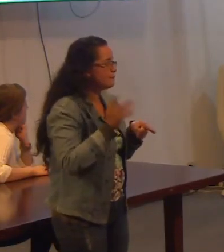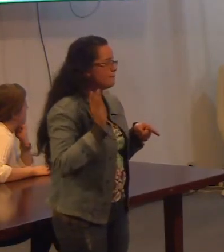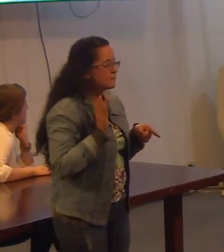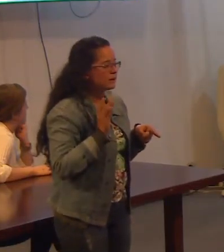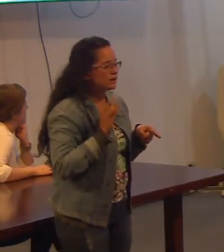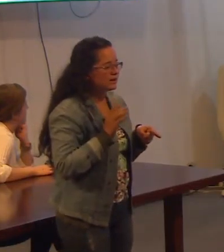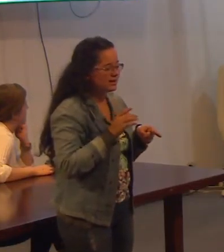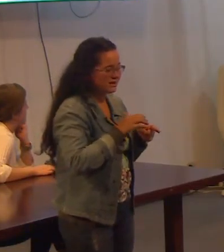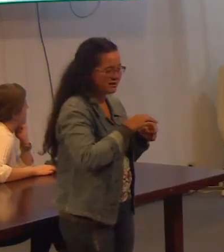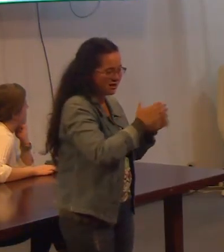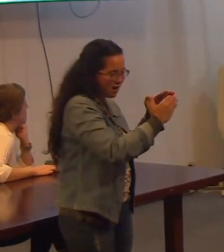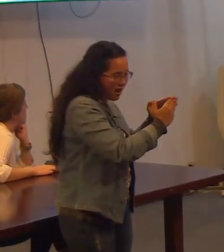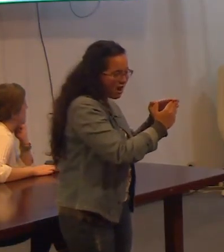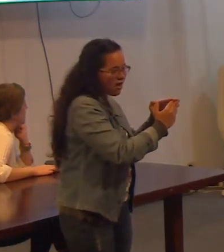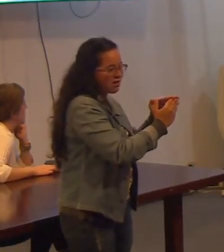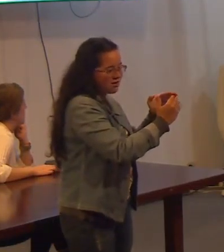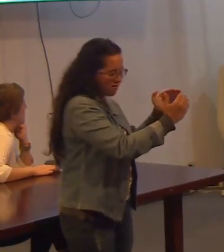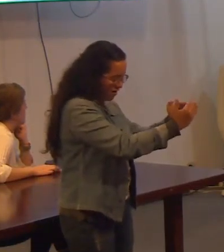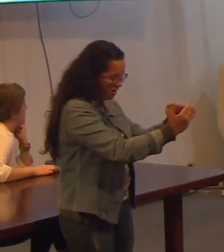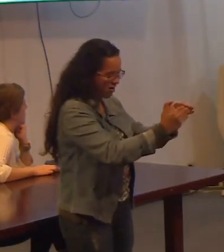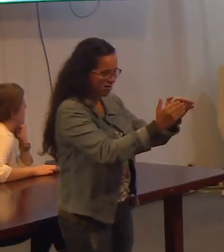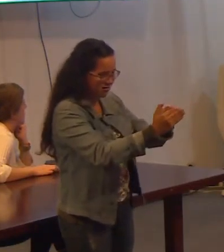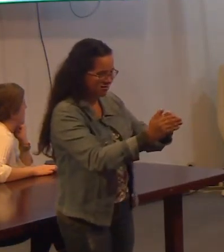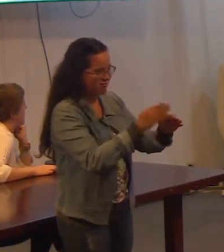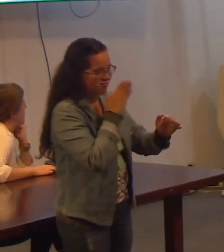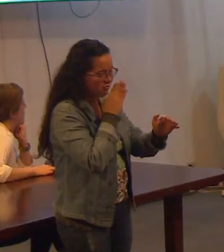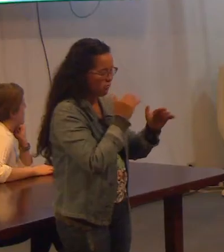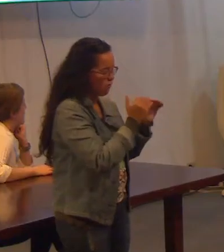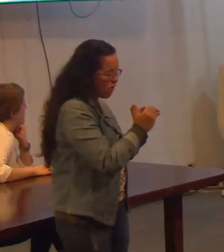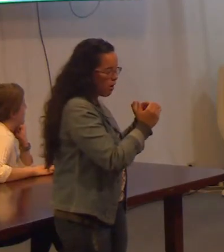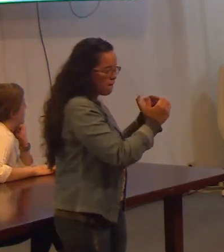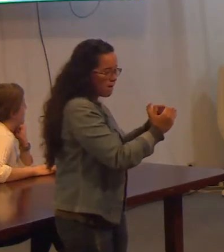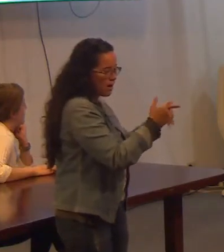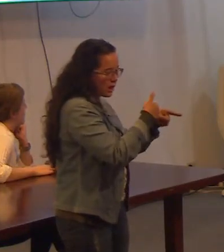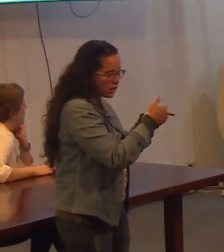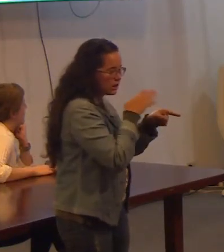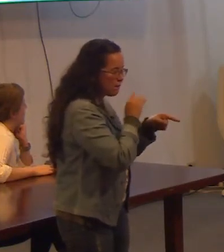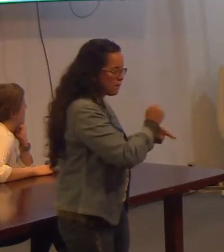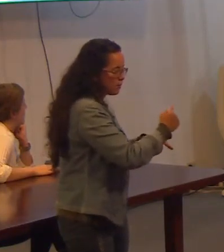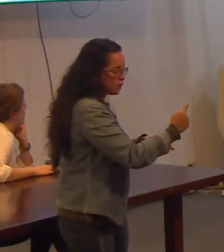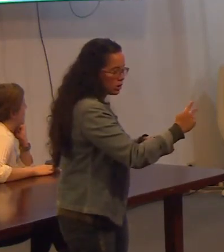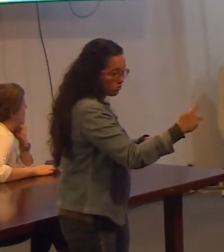San José, la siguiente con Juan Pablo y la siguiente con San Antonio.